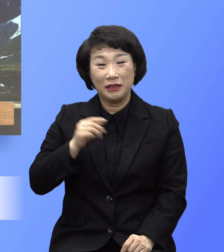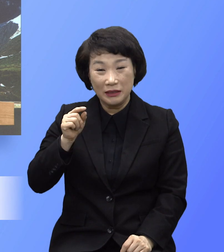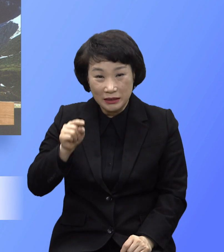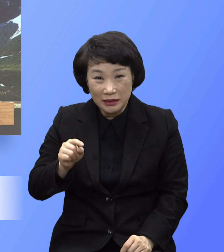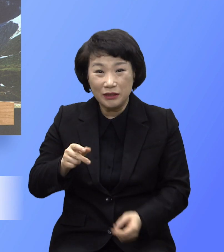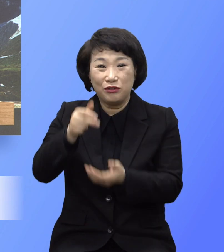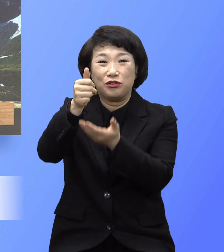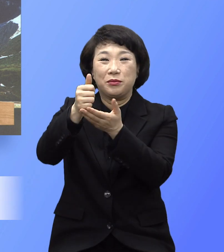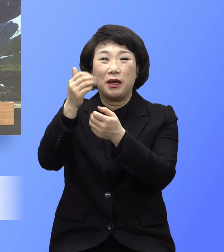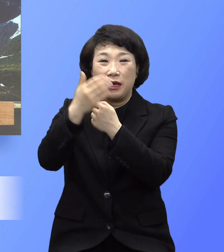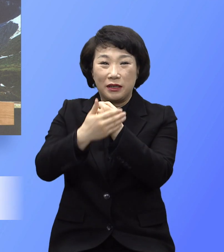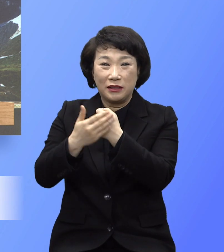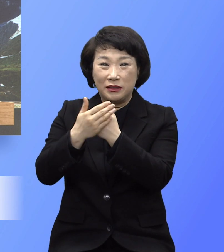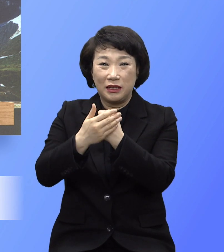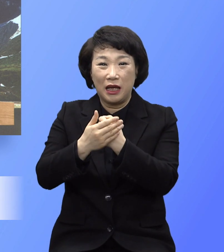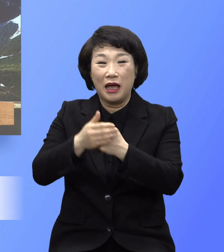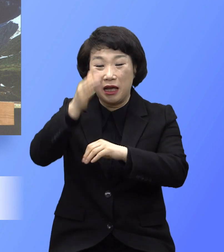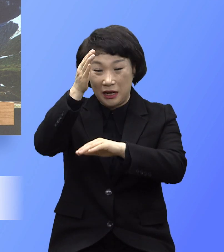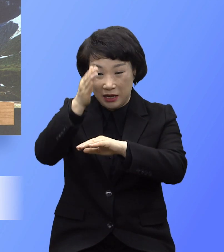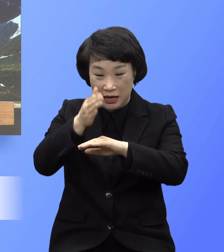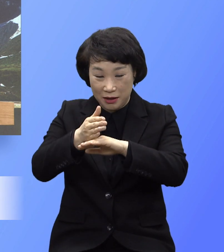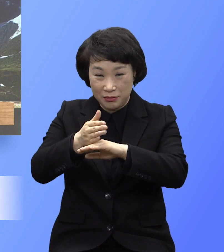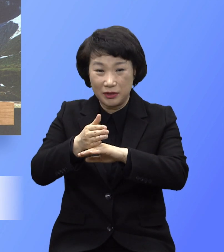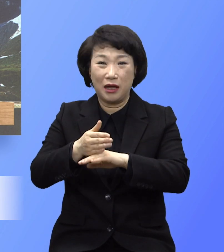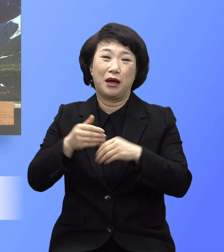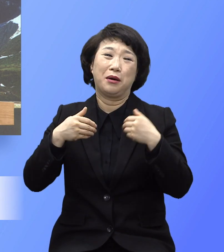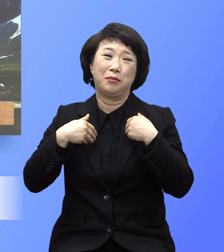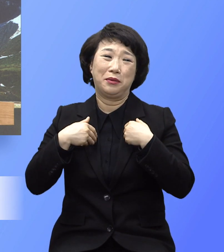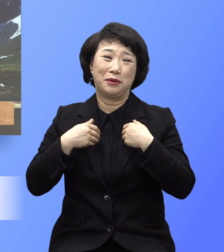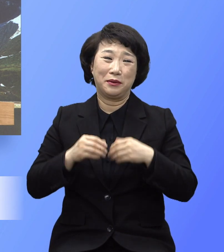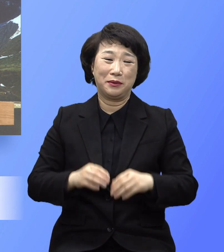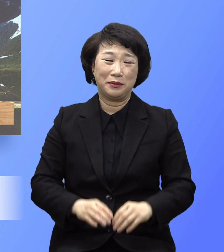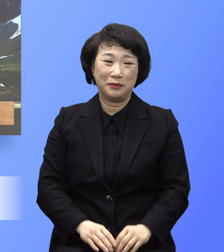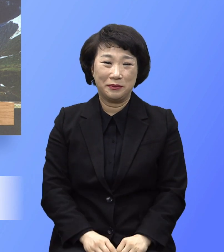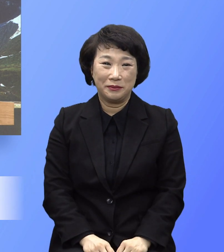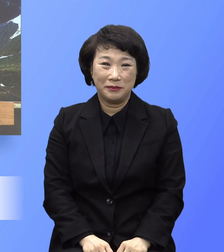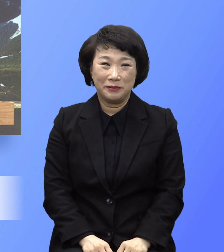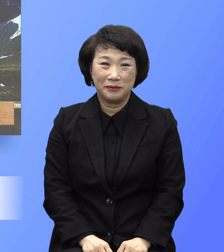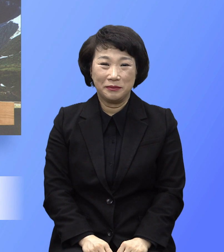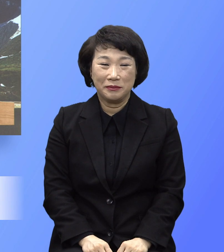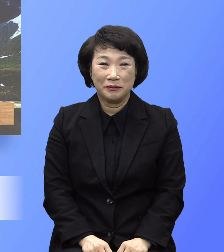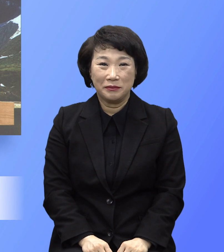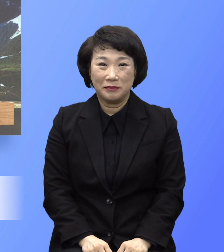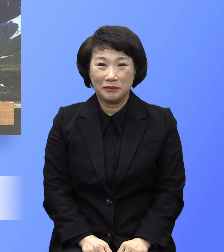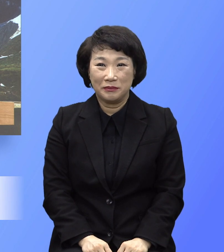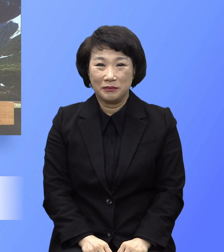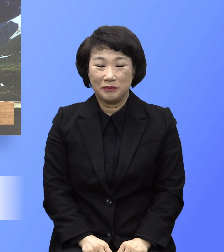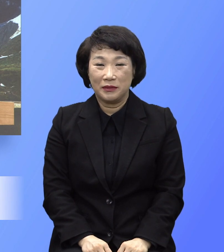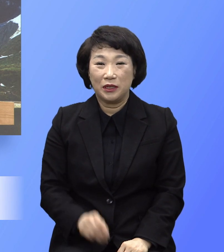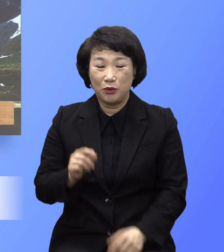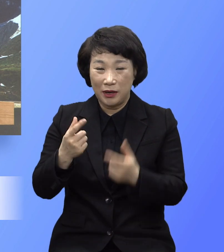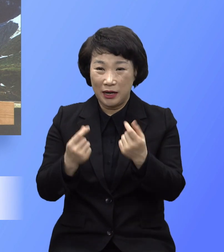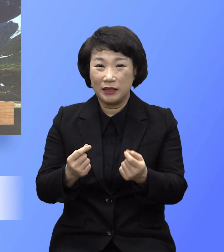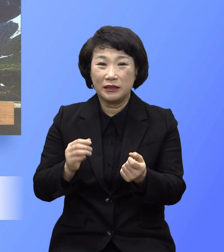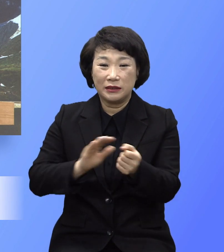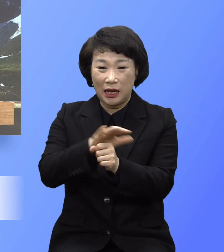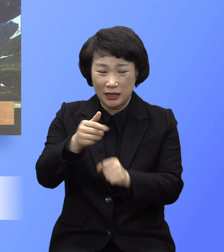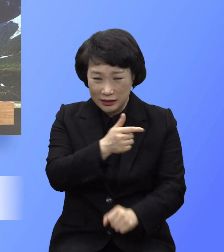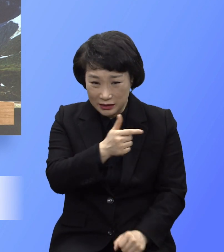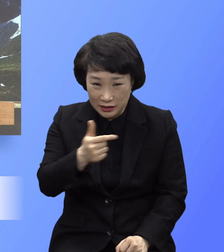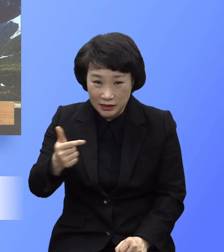그 은혜 앞에 감사하지 않을 자가 어디 있는가? 이와 같은